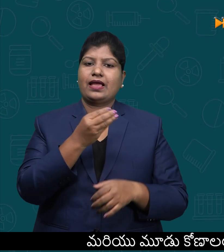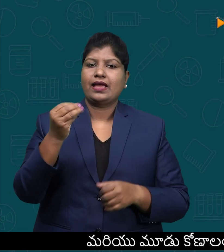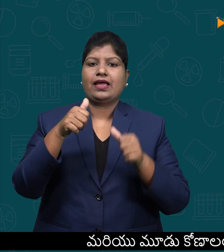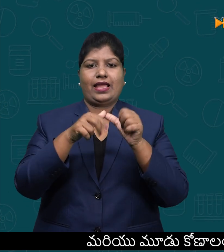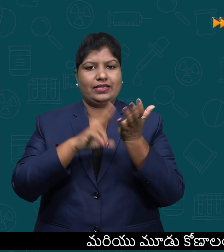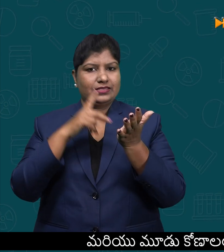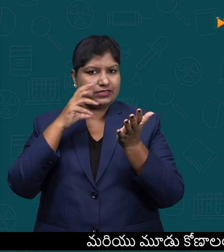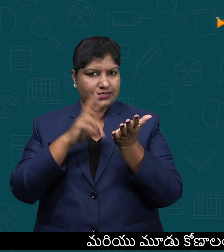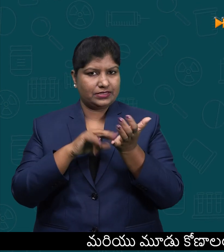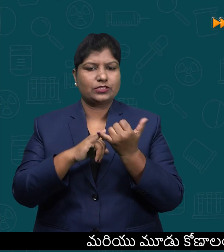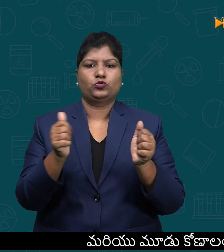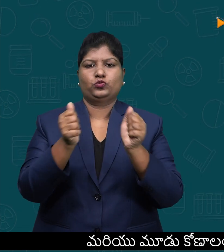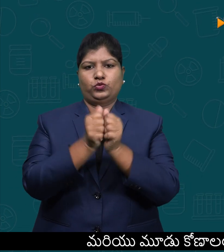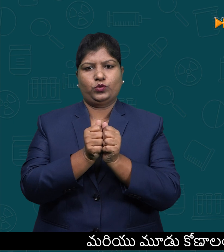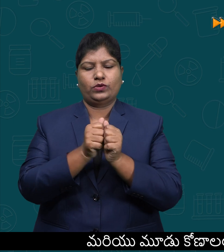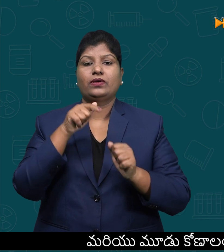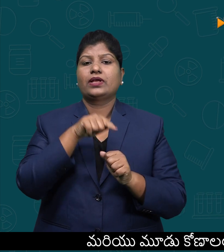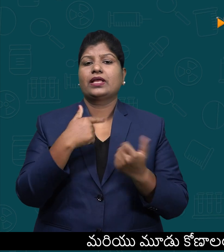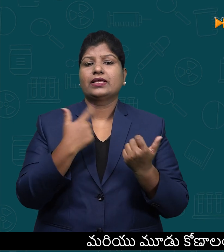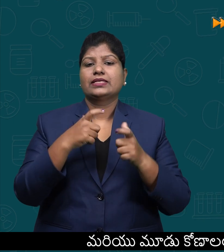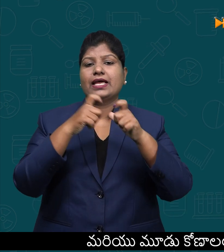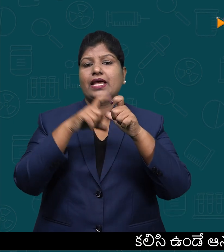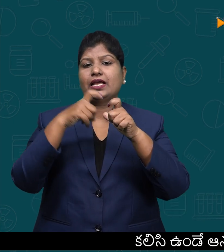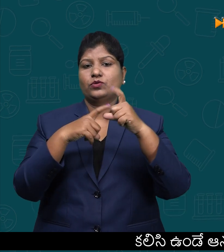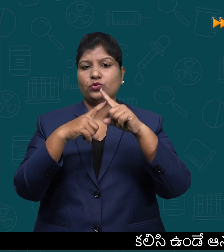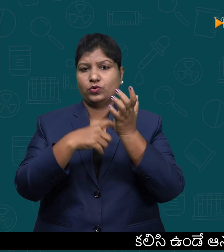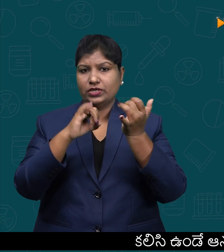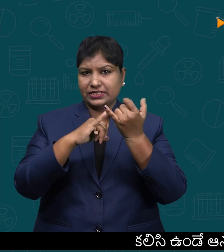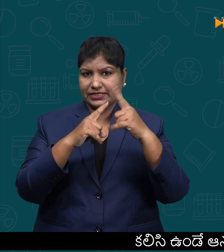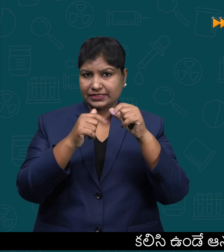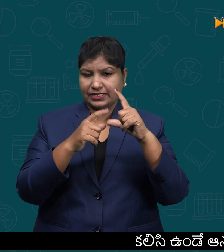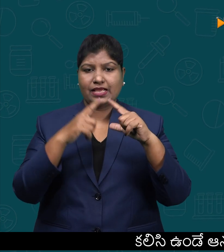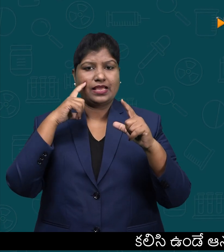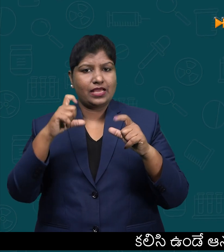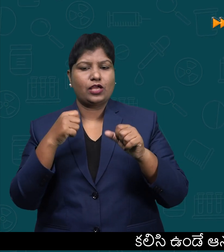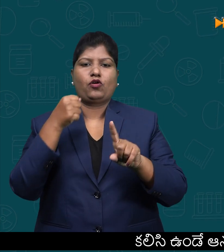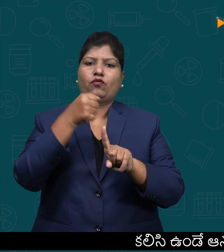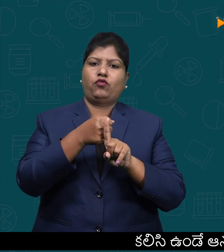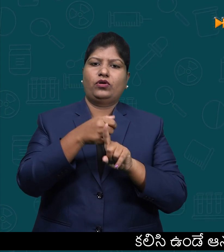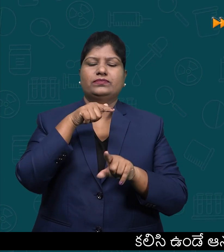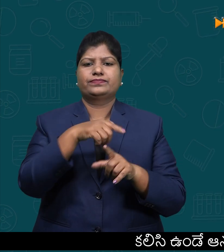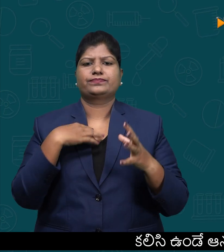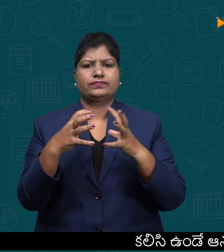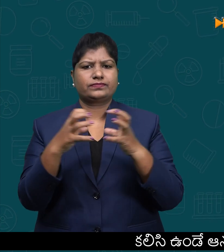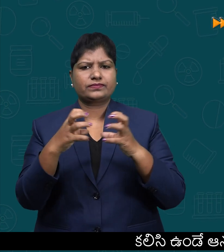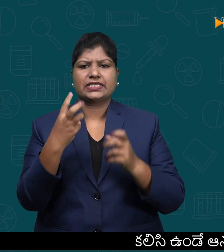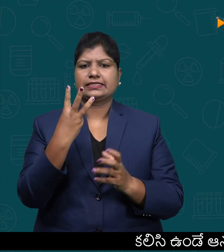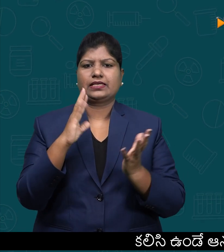కోణాలలో ఎలక్ట్రోస్టాటిక్ ఆకర్షణ శక్తుల ద్వారా కలిసి ఉండే యానయాన్లను కలిగి ఉంటాయి.